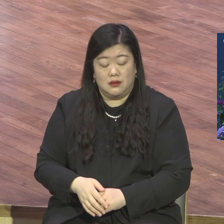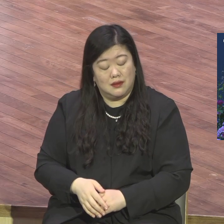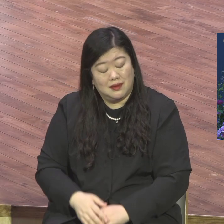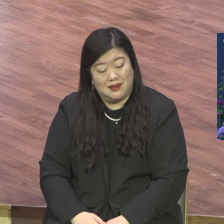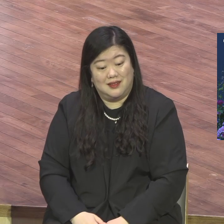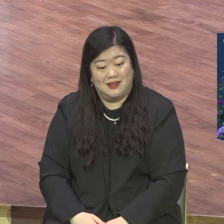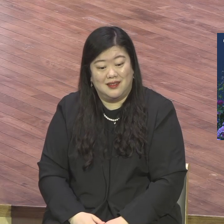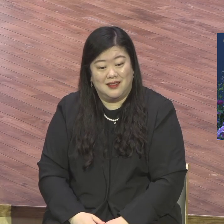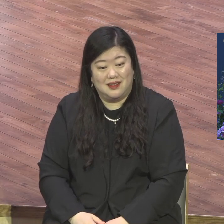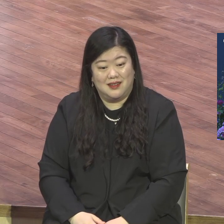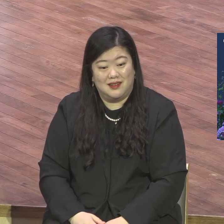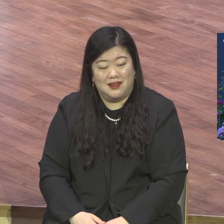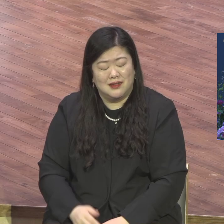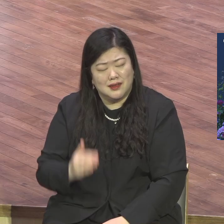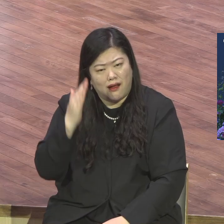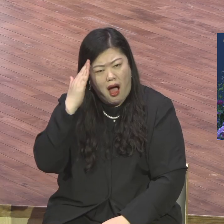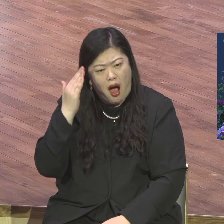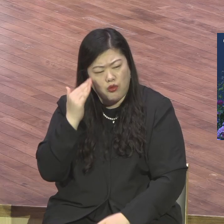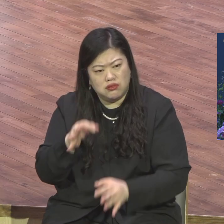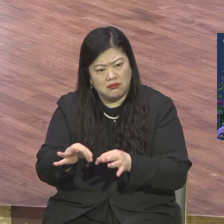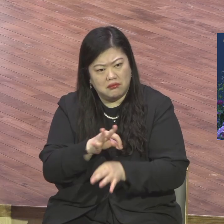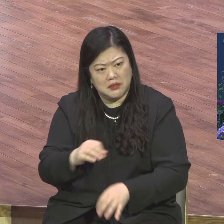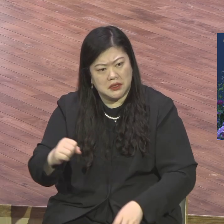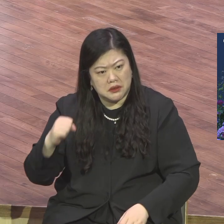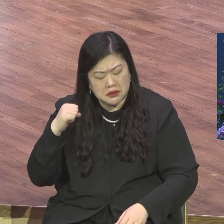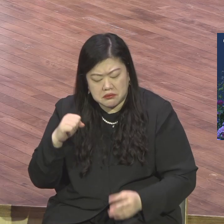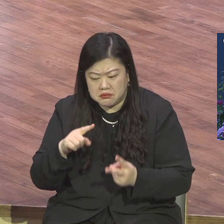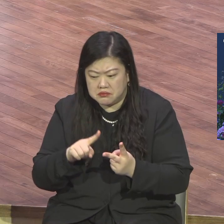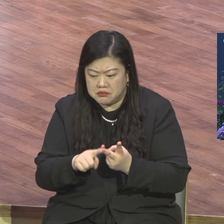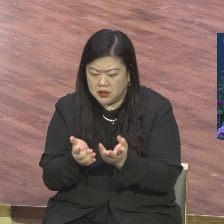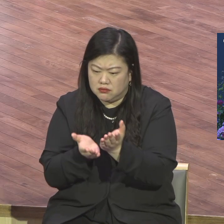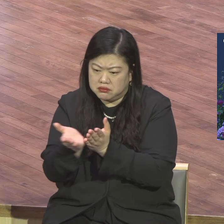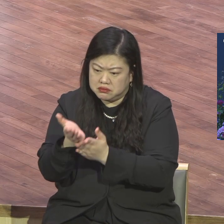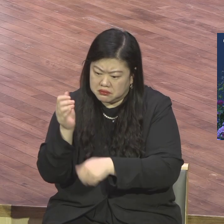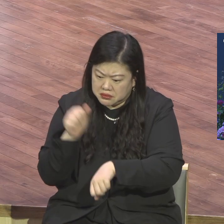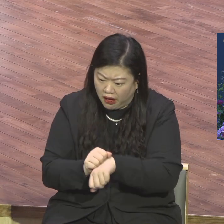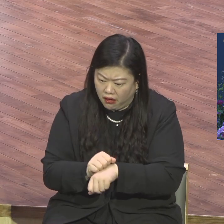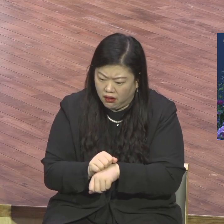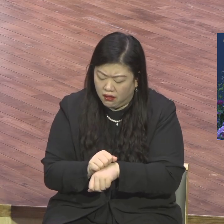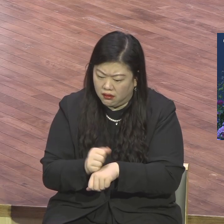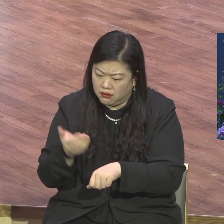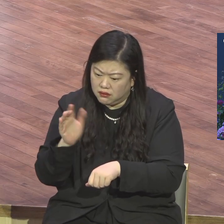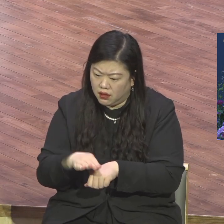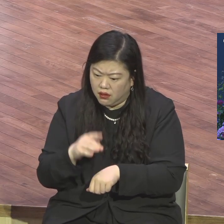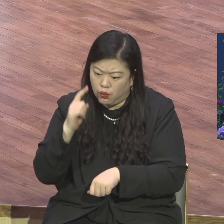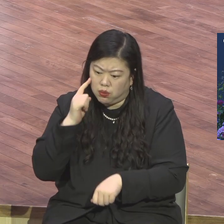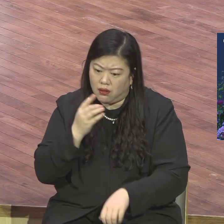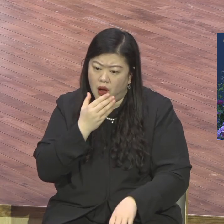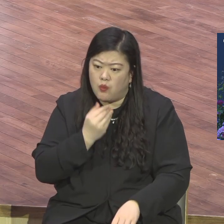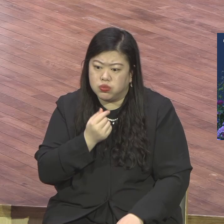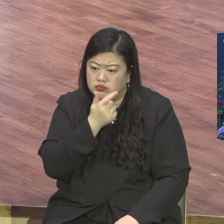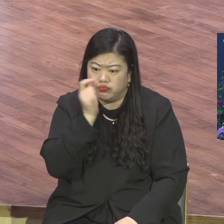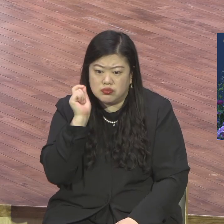이런 현상을 보면서 우리가 살아온 이 문화 속에서 정말